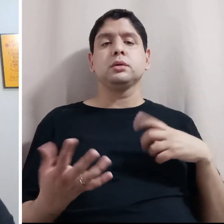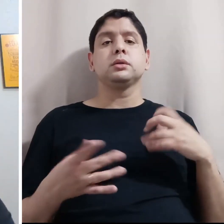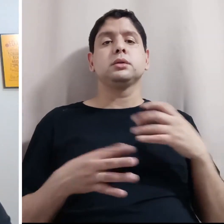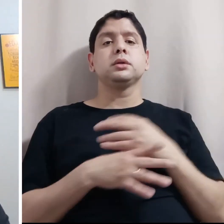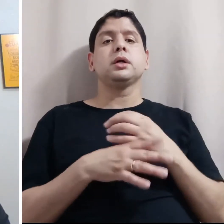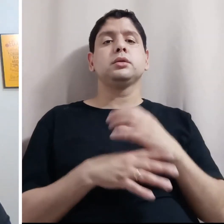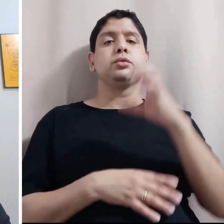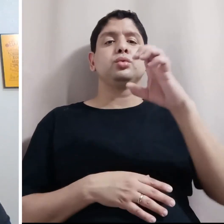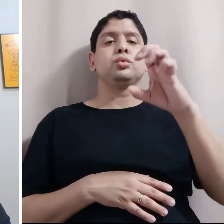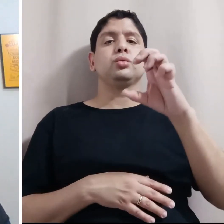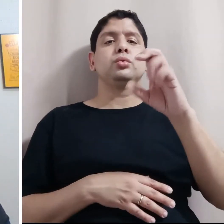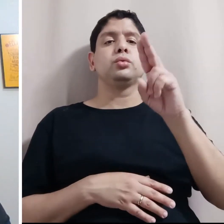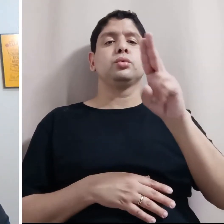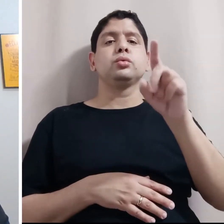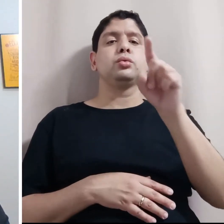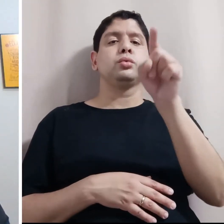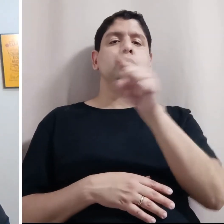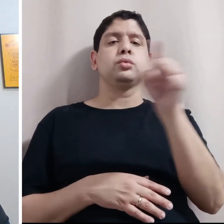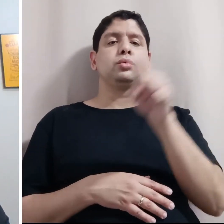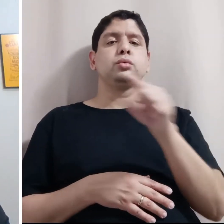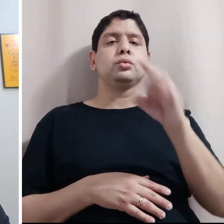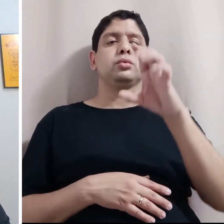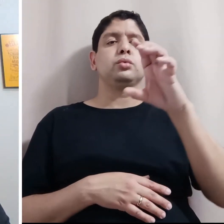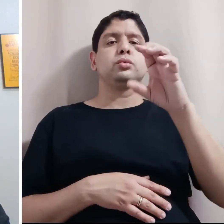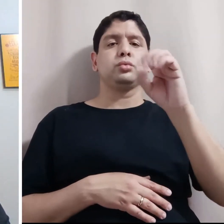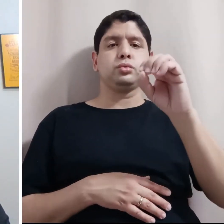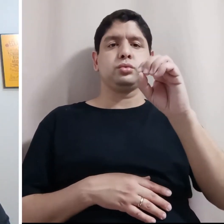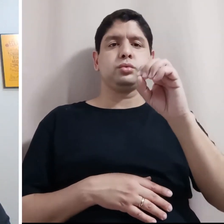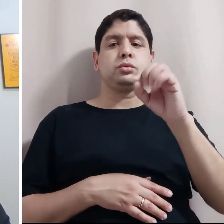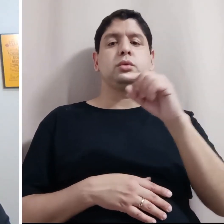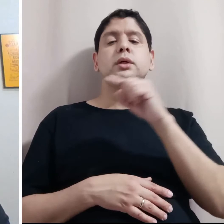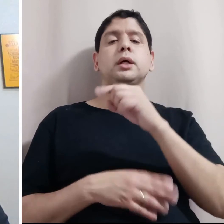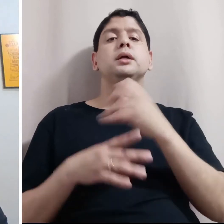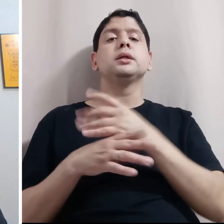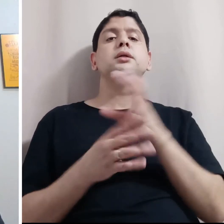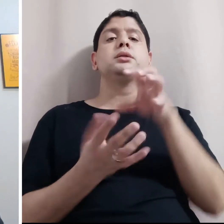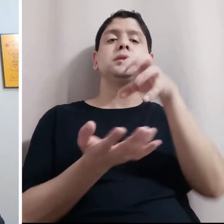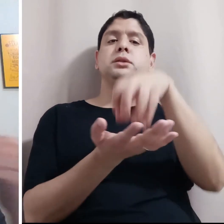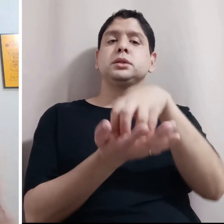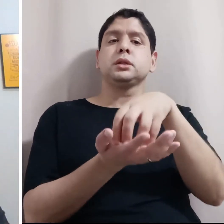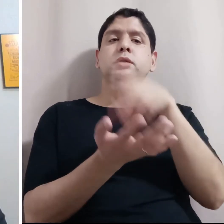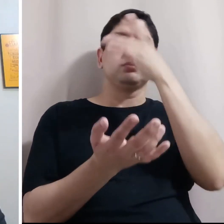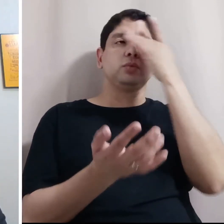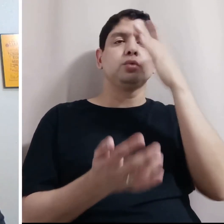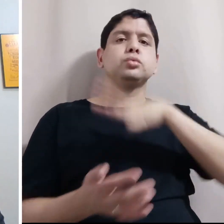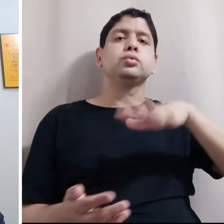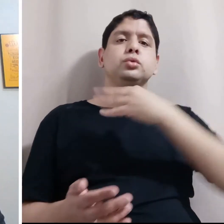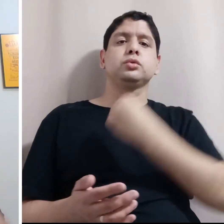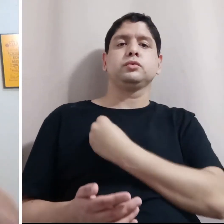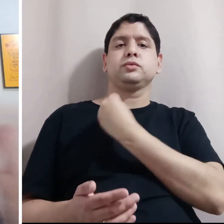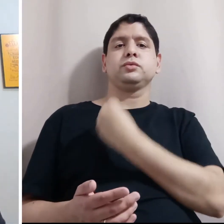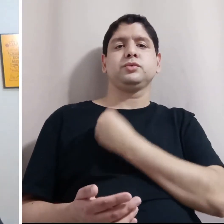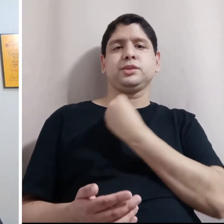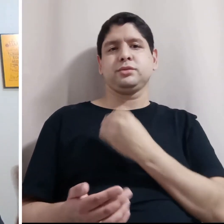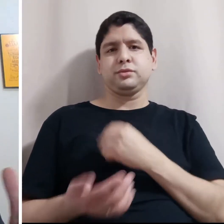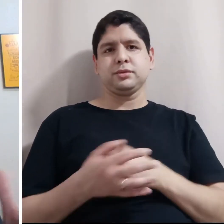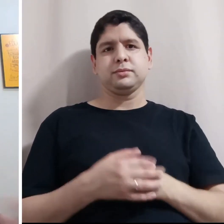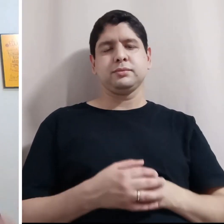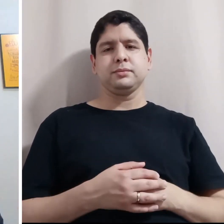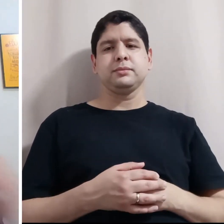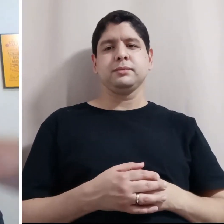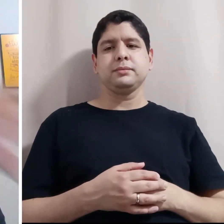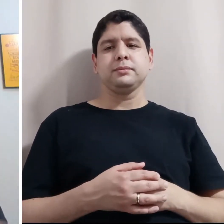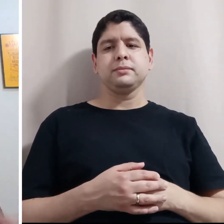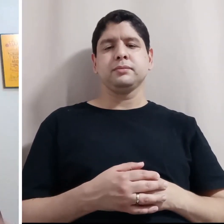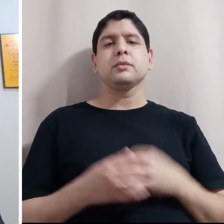capital deles é a cidade de Cusco. Eles diziam que Cusco era o umbigo do mundo, ou seja, eles acreditavam que era o centro do mundo, que eles moravam, né,